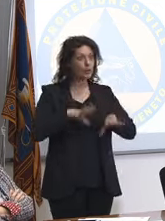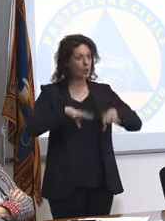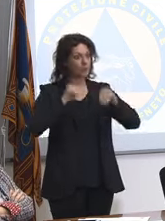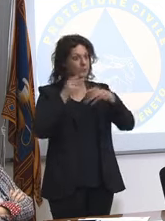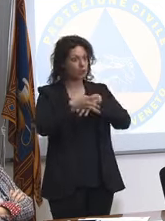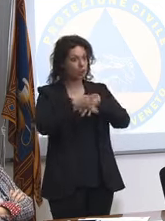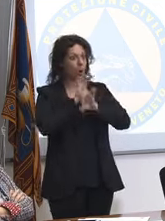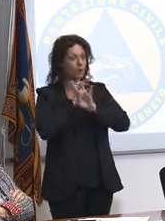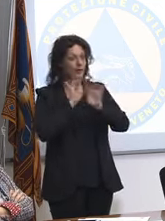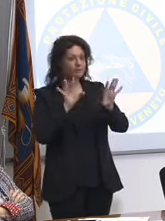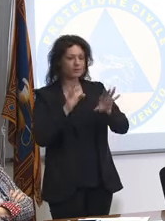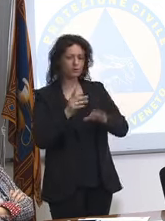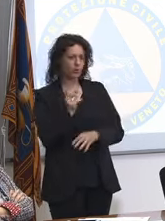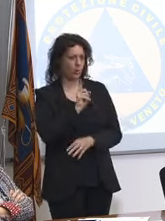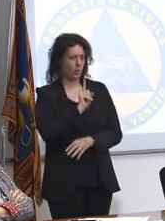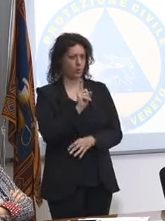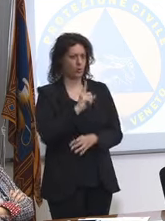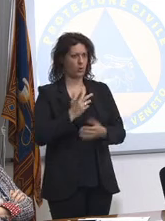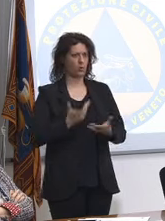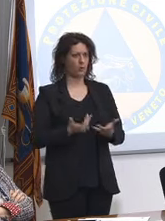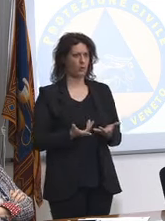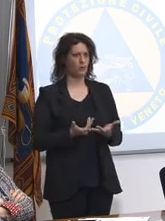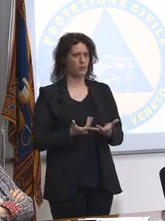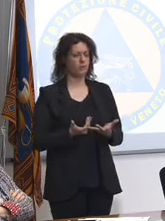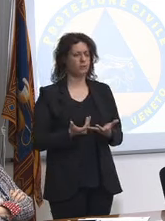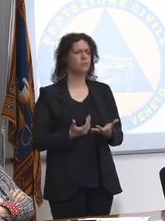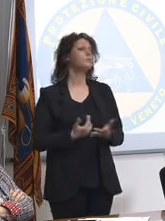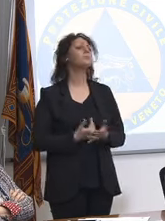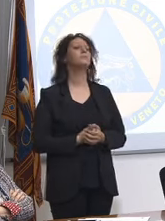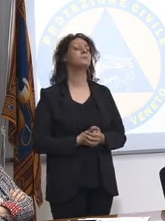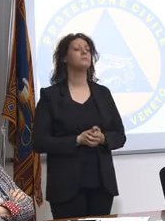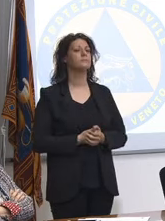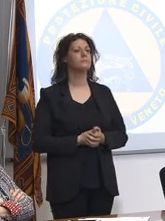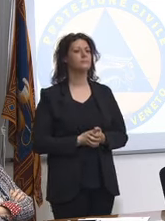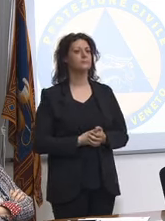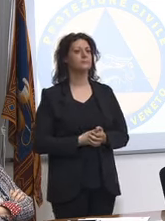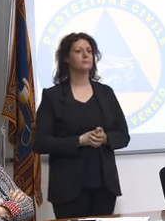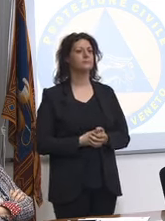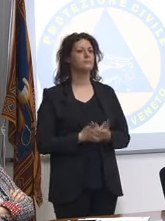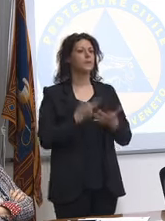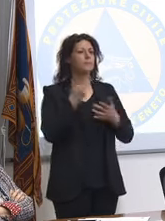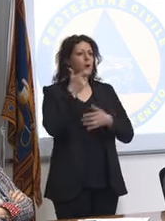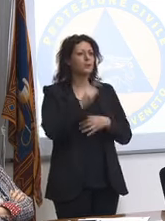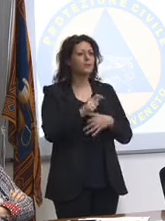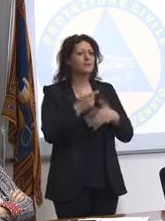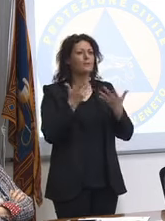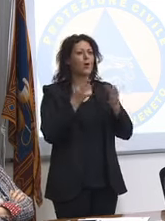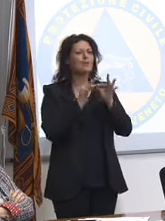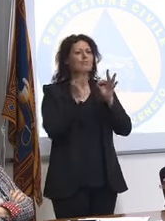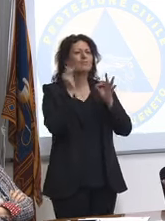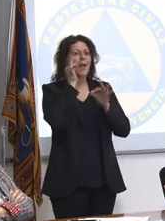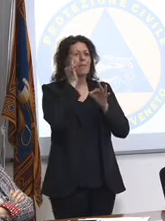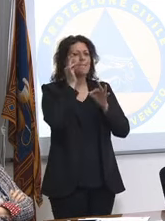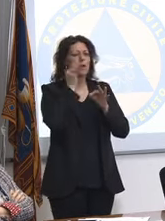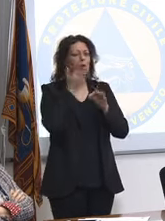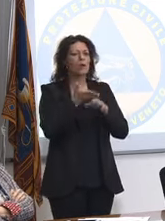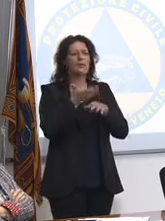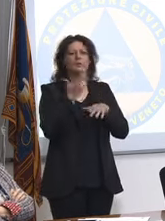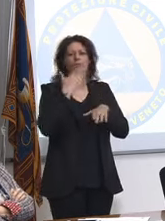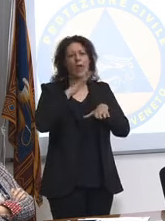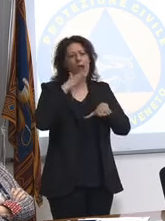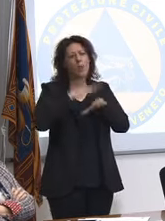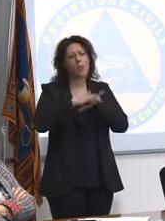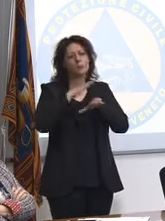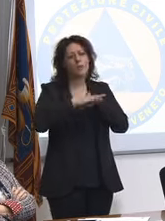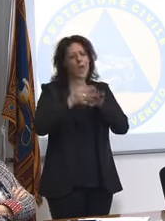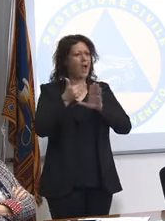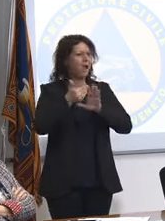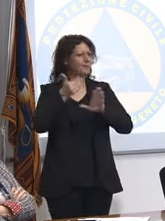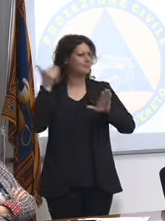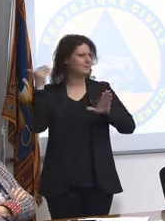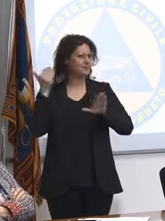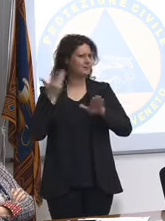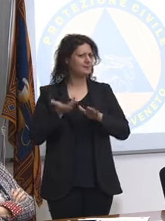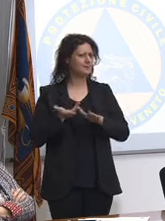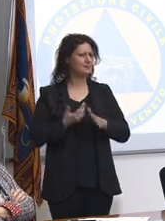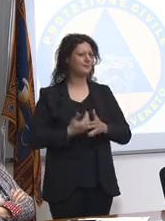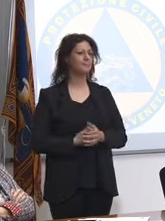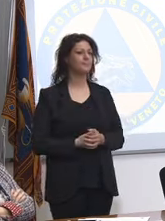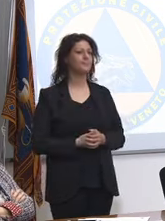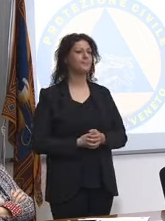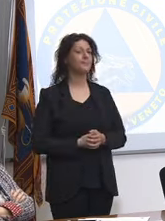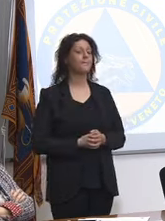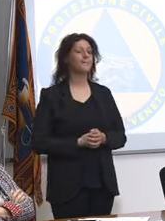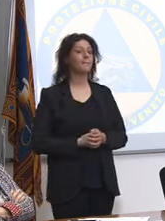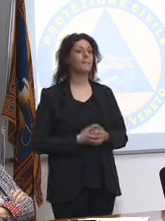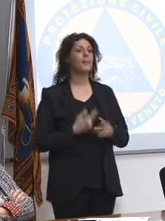capito. Non sto parlando dei clinici, perché i tamponi sono una modalità diagnostica. Ieri io anche vi ho detto che secondo